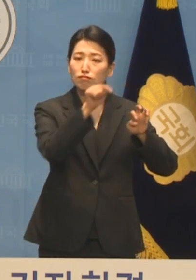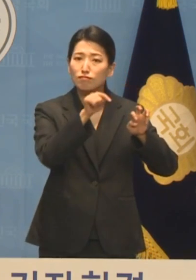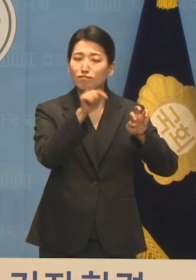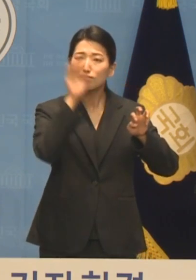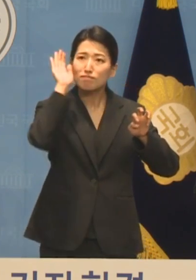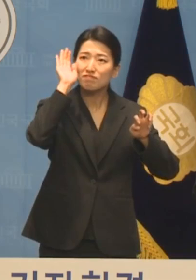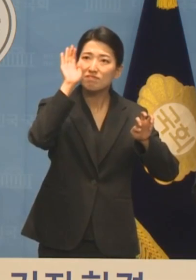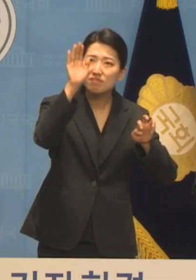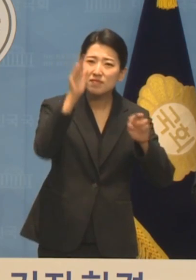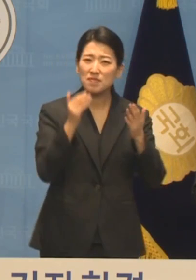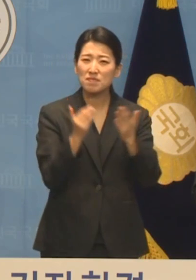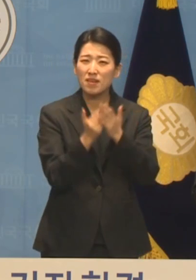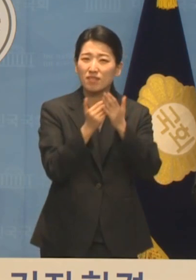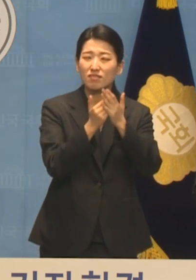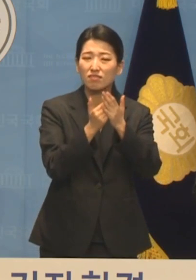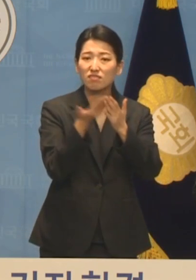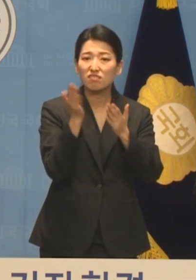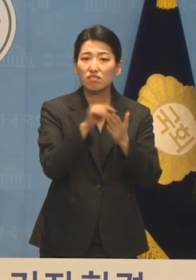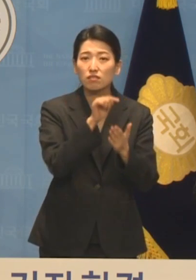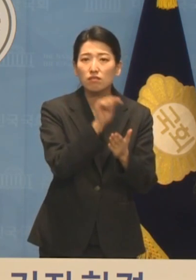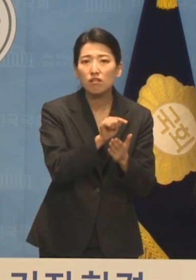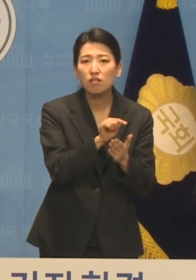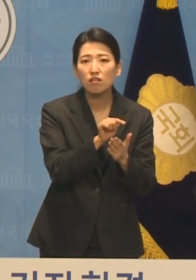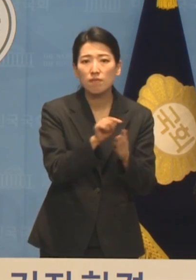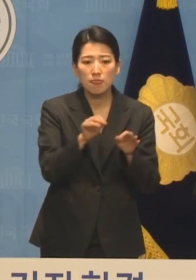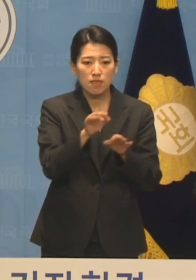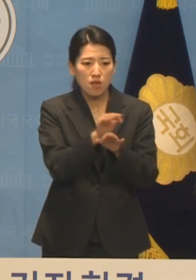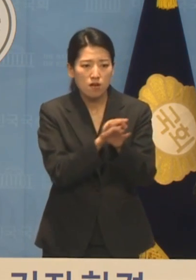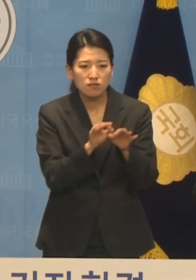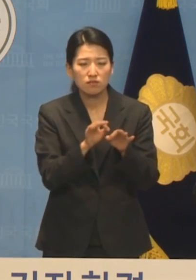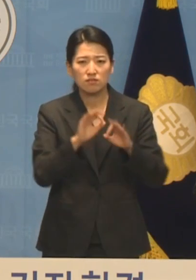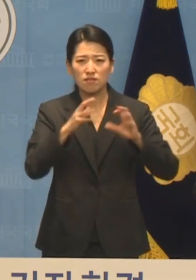미래가 말라비틀어지는 것은 어떻게든 막아야겠기에